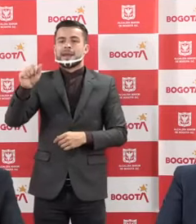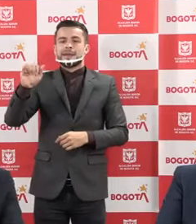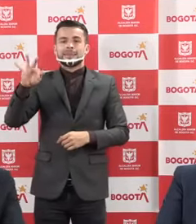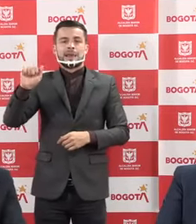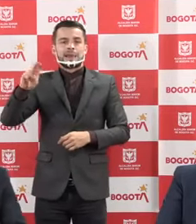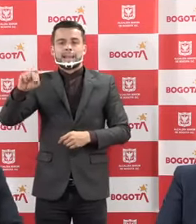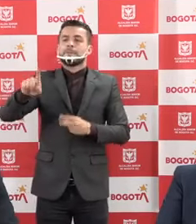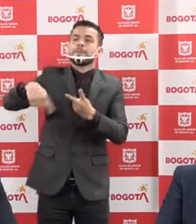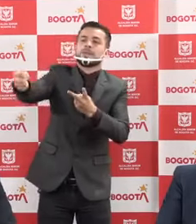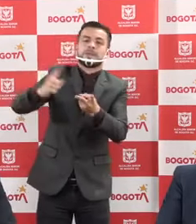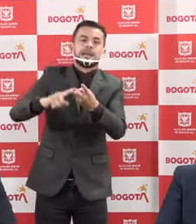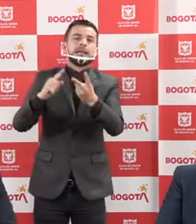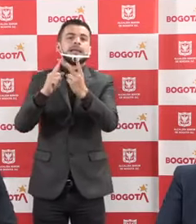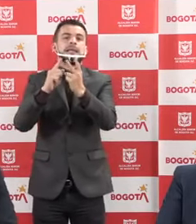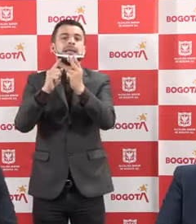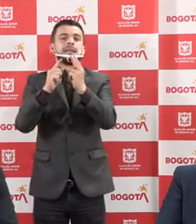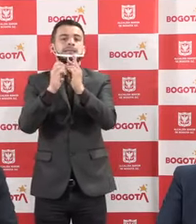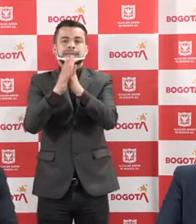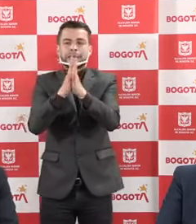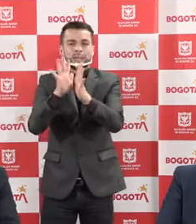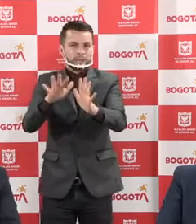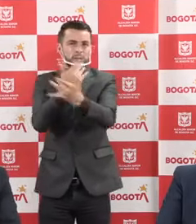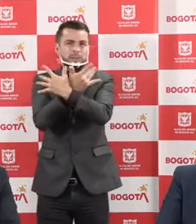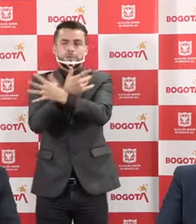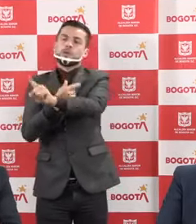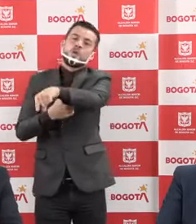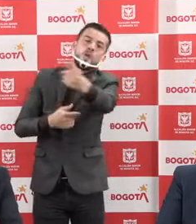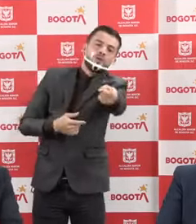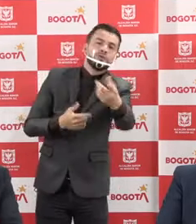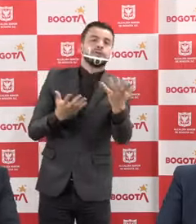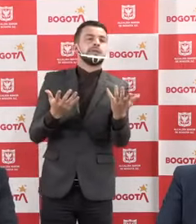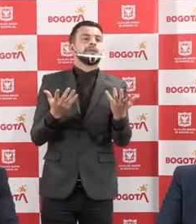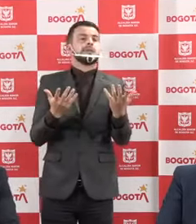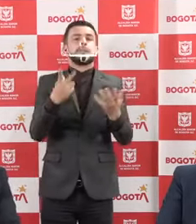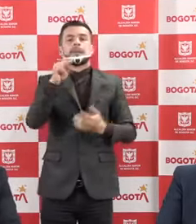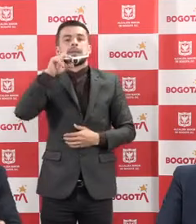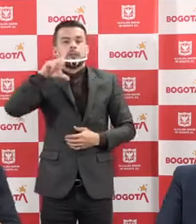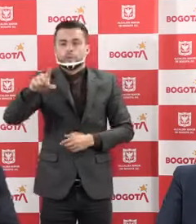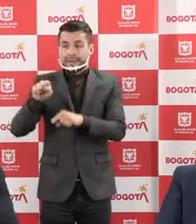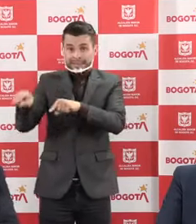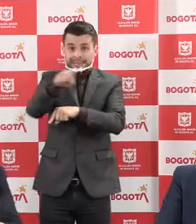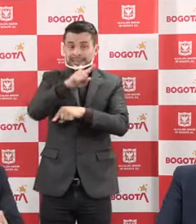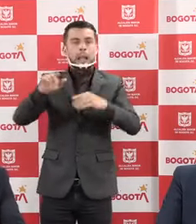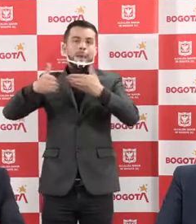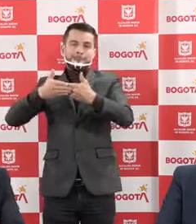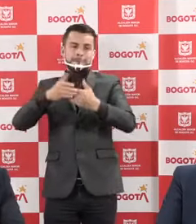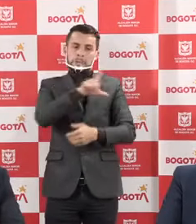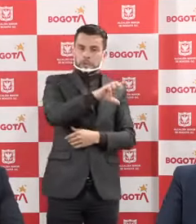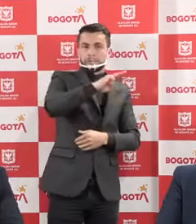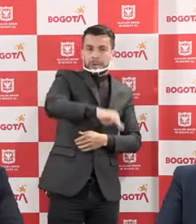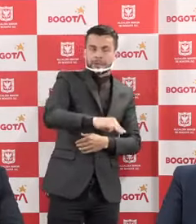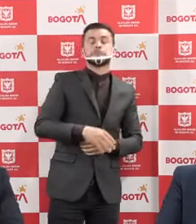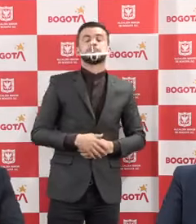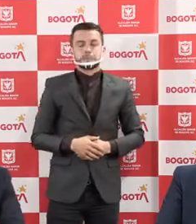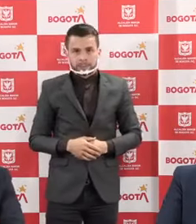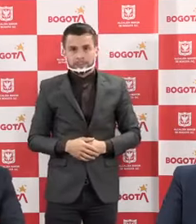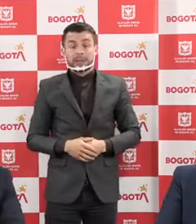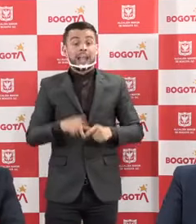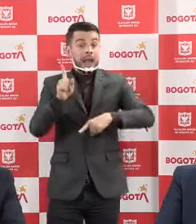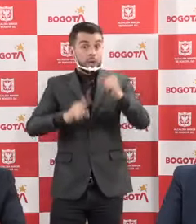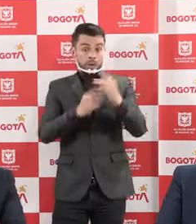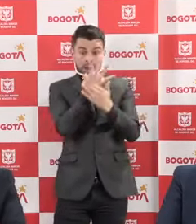informales que en estas zonas monten sus puestos de trabajo o su mercancía